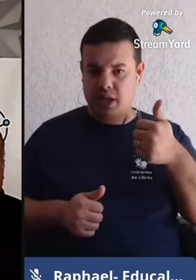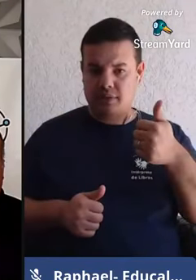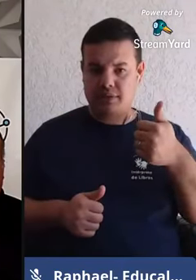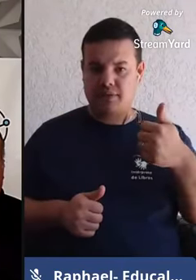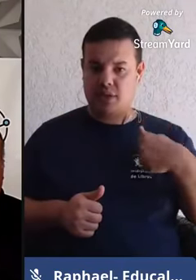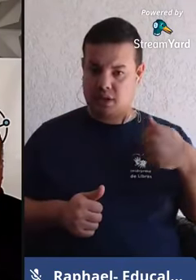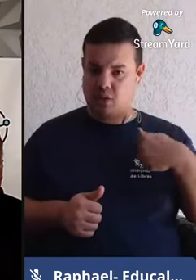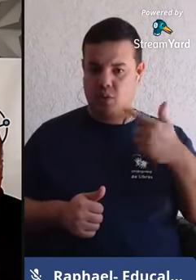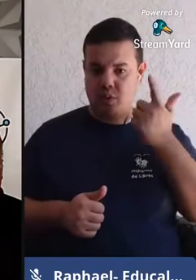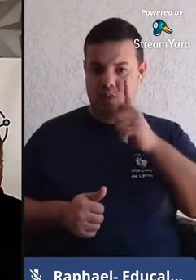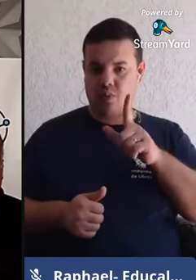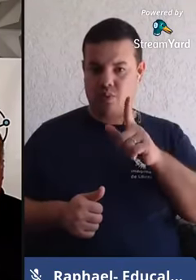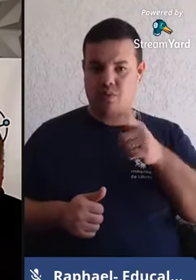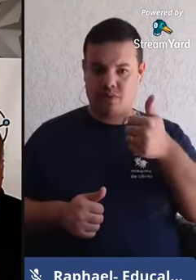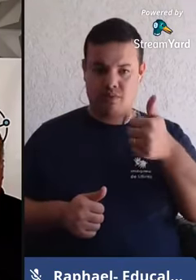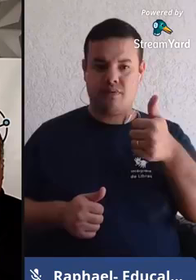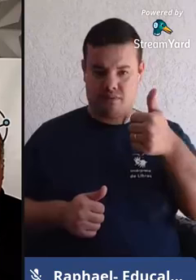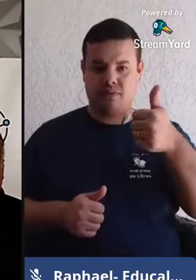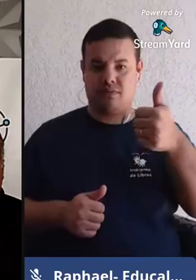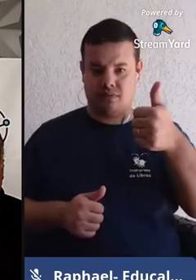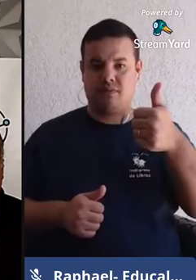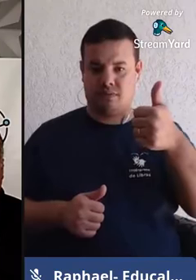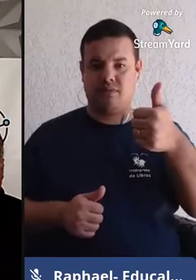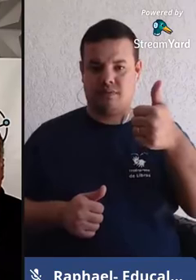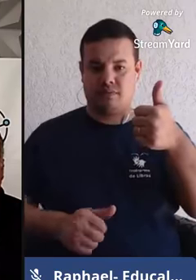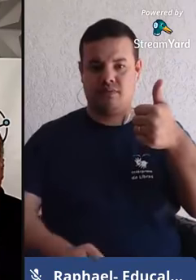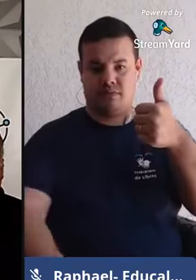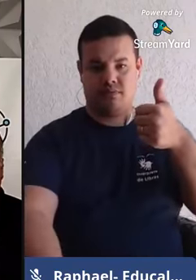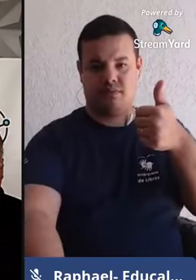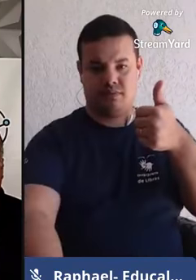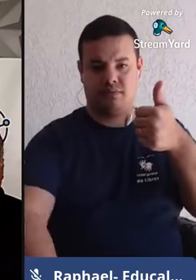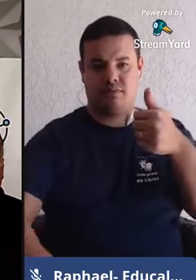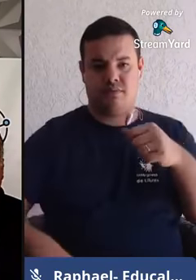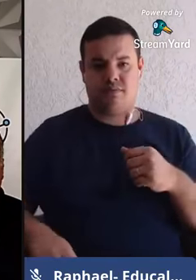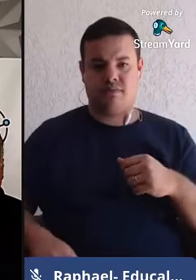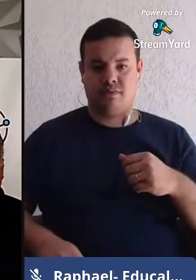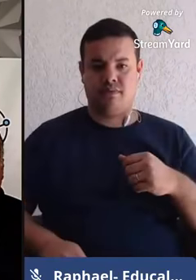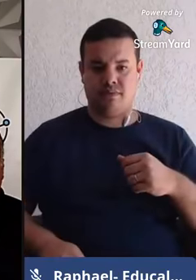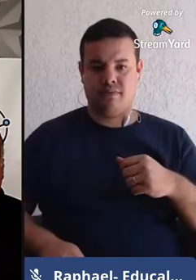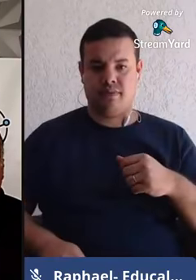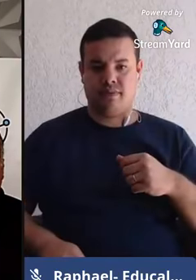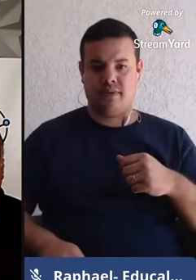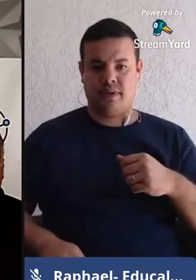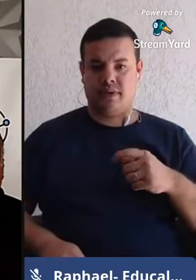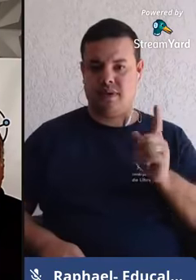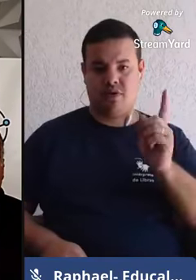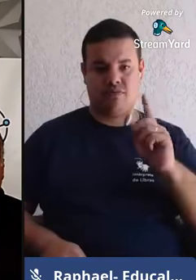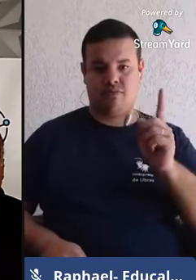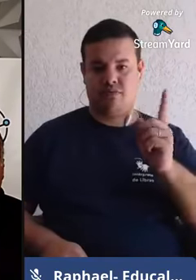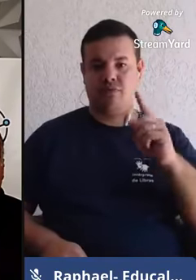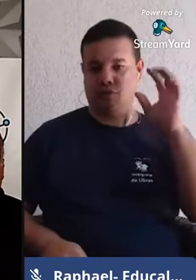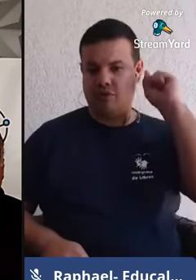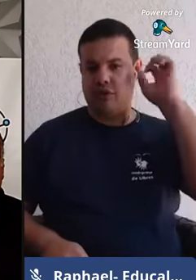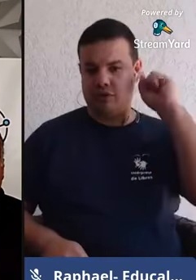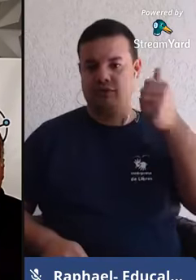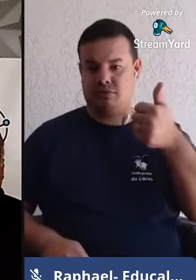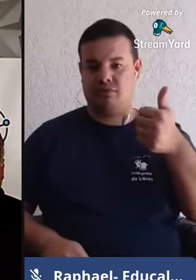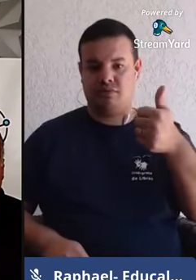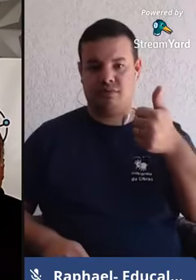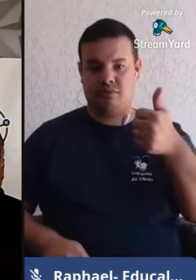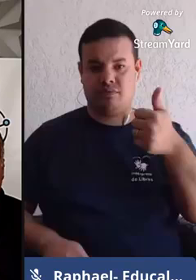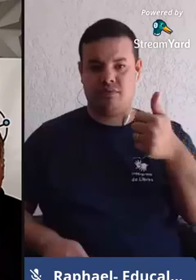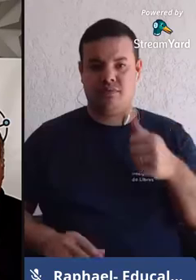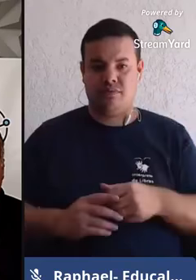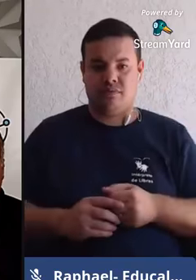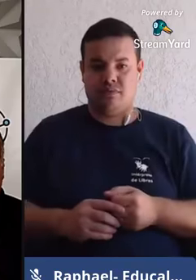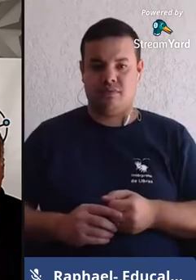mas você está escutando? O Rafael está escutando. Rafael, está sem som também? Não, o Rafael está